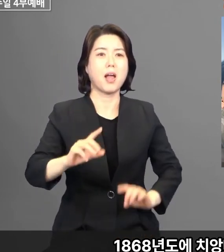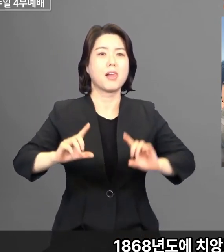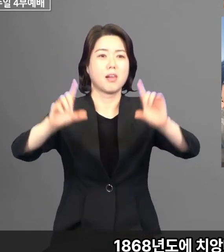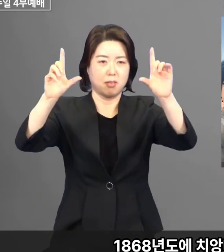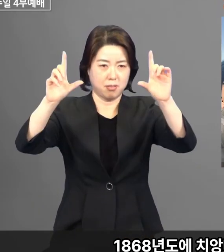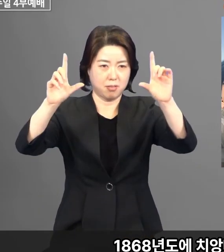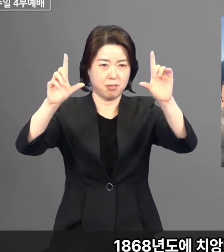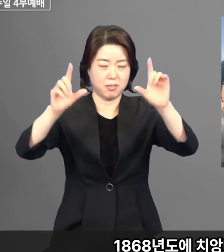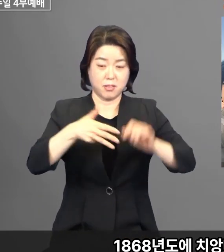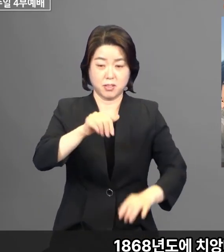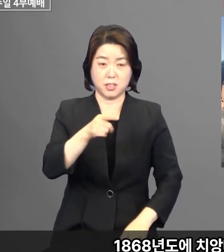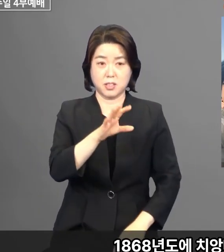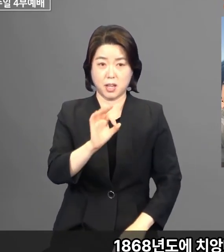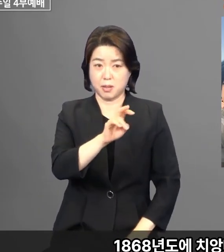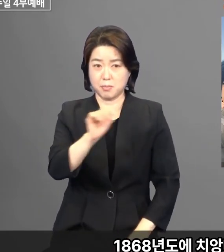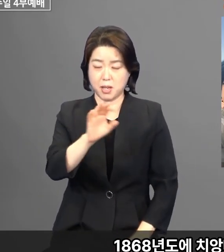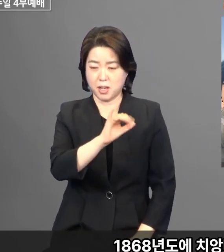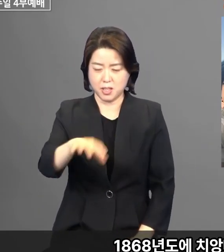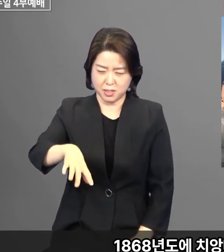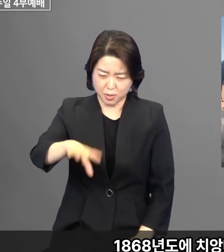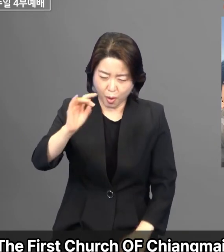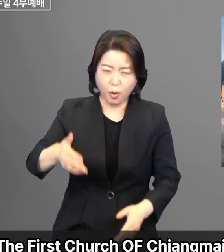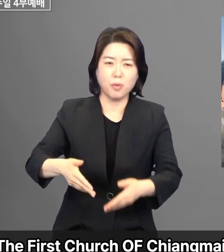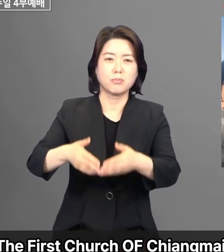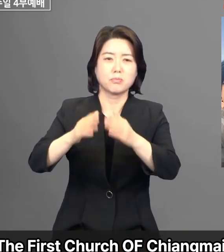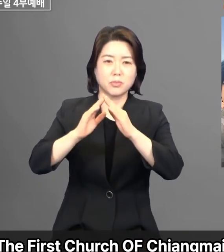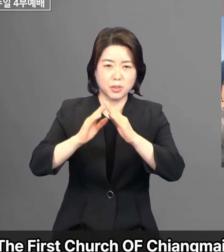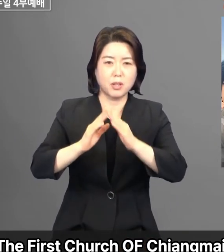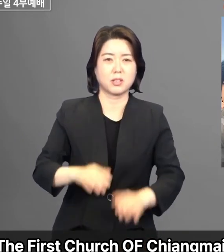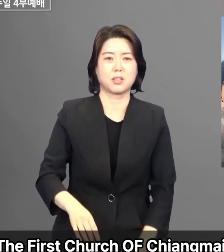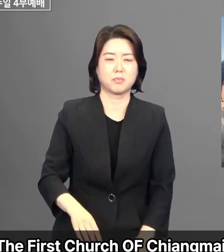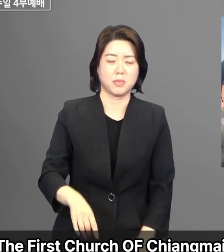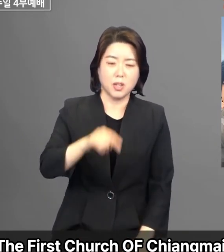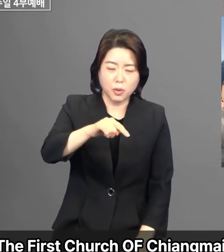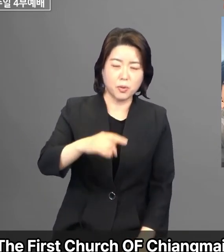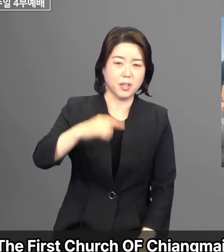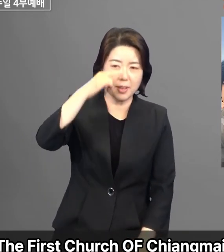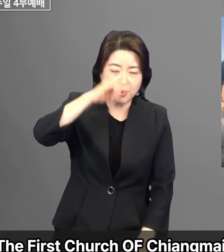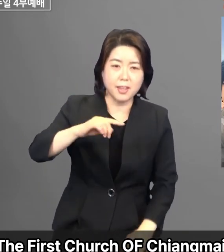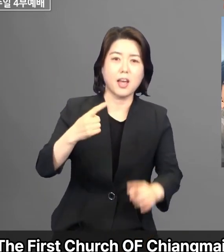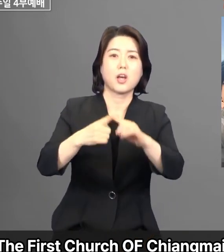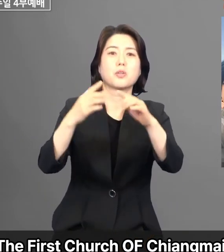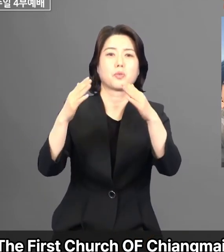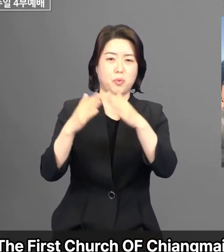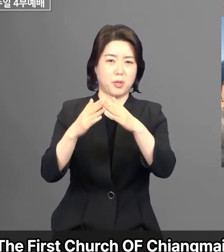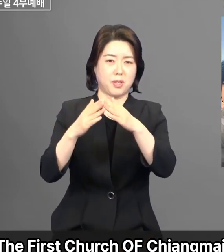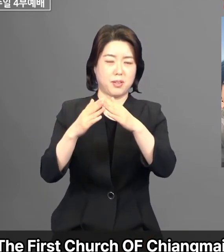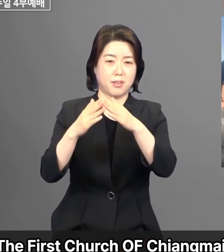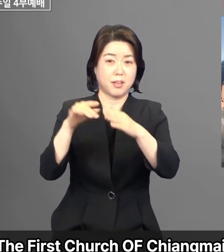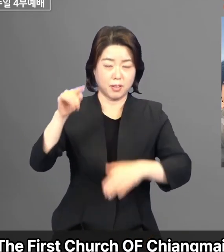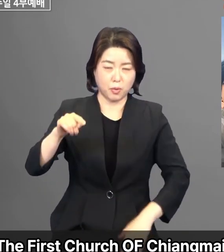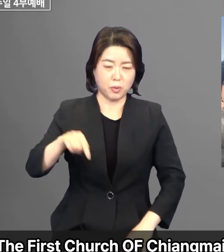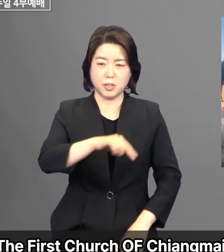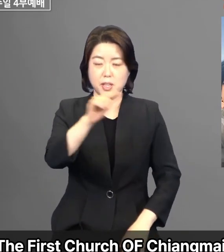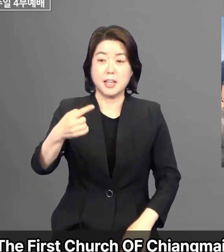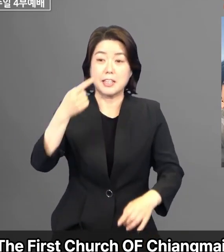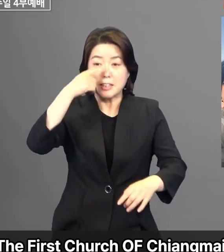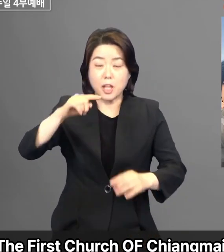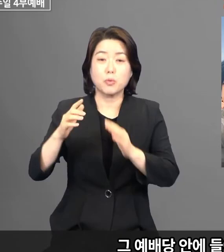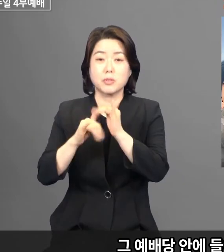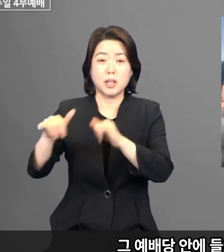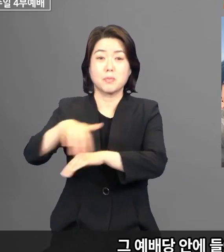1868년도에 치앙마이에 처음 세워진 The First Church of 치앙마이라는 이름을 가진 태국인